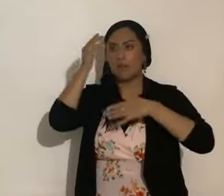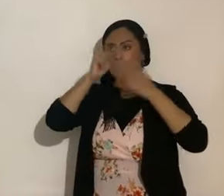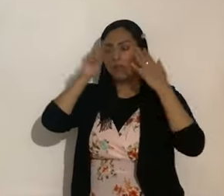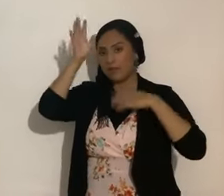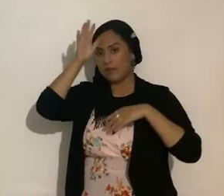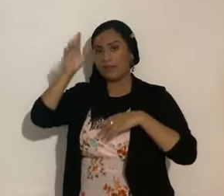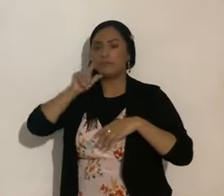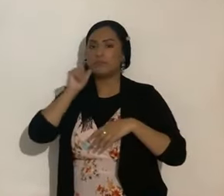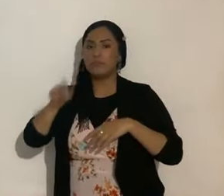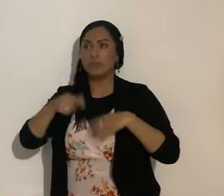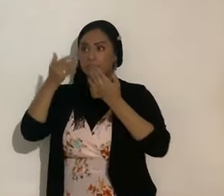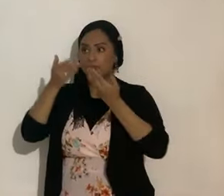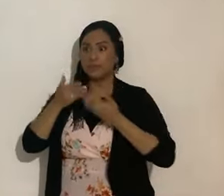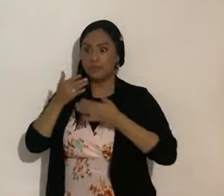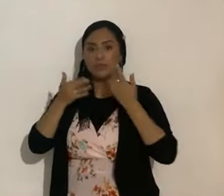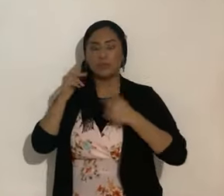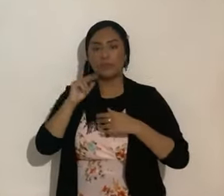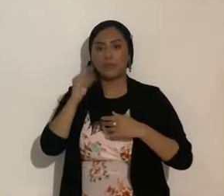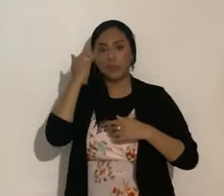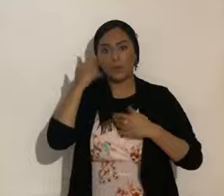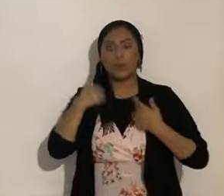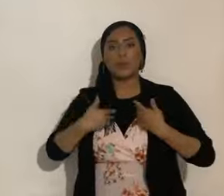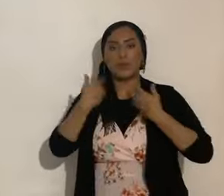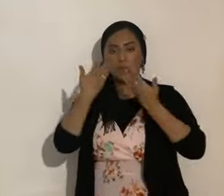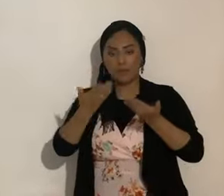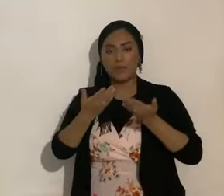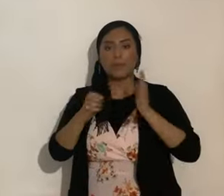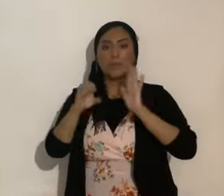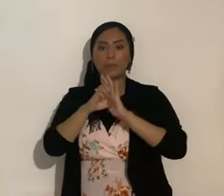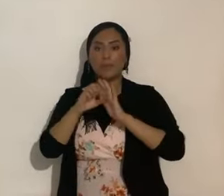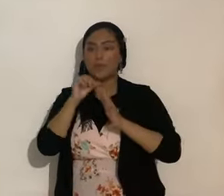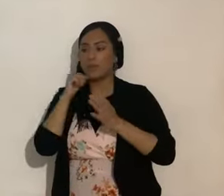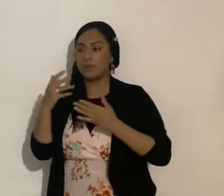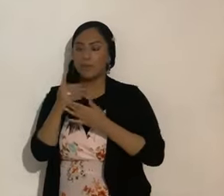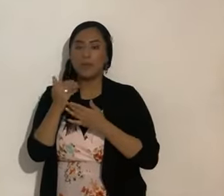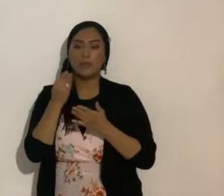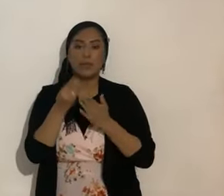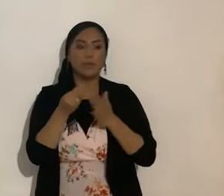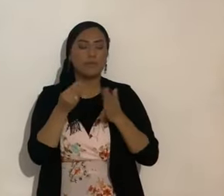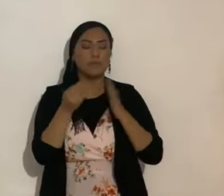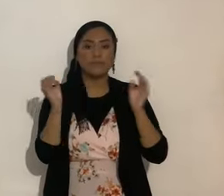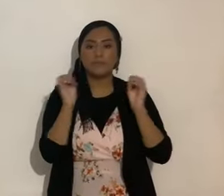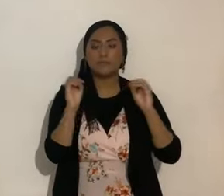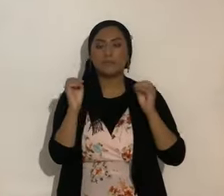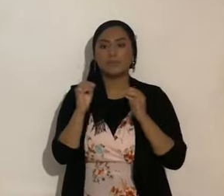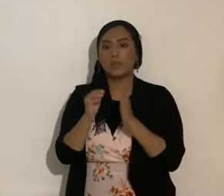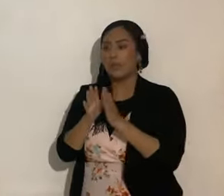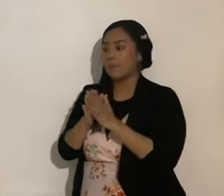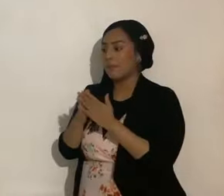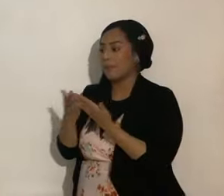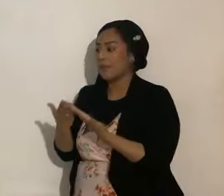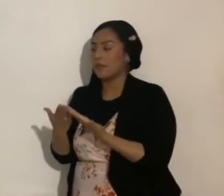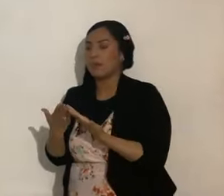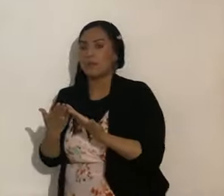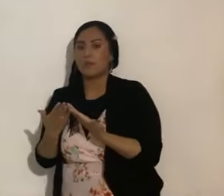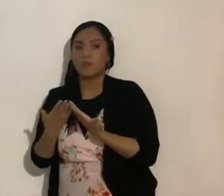interés, ¿sí? Por eso se te ha dado el ejemplo. No monetizo los videos, no monetizo los libros, no